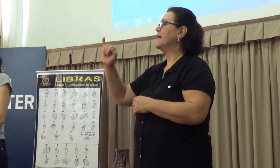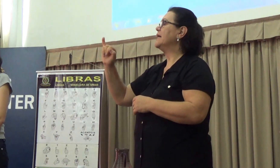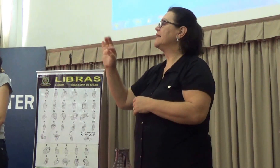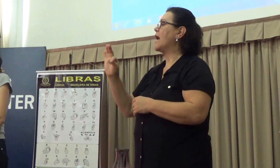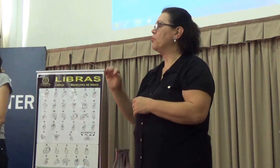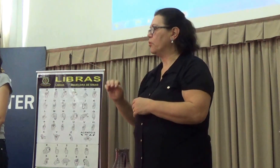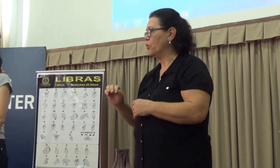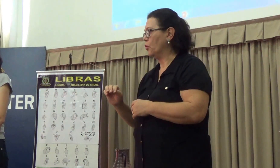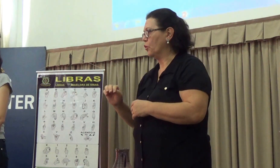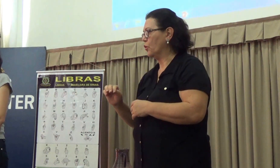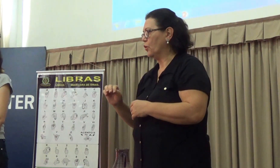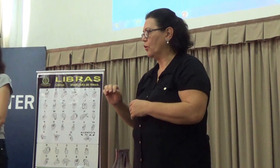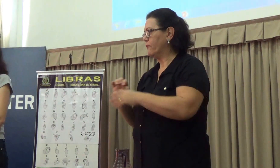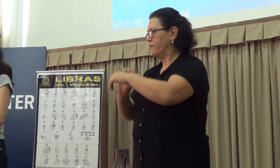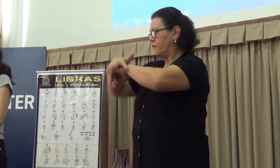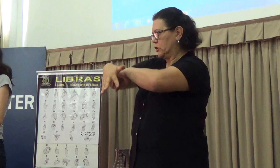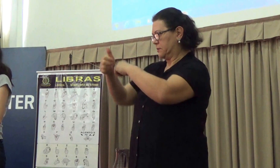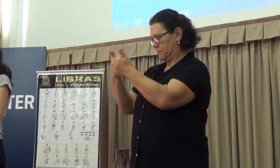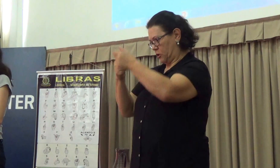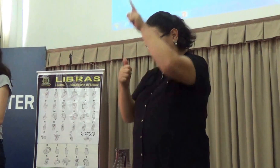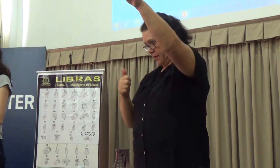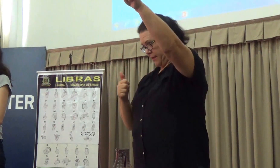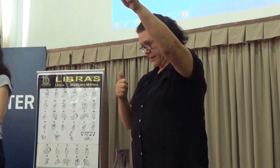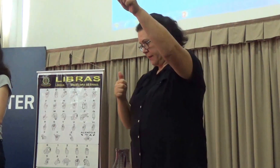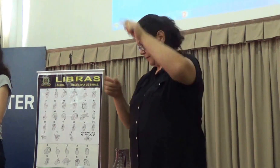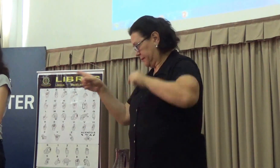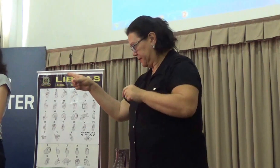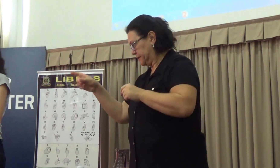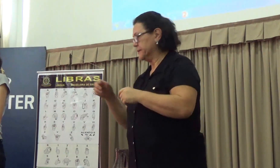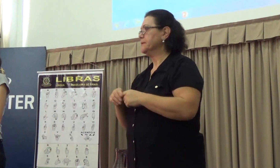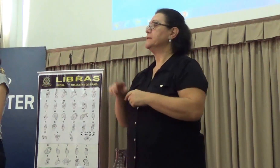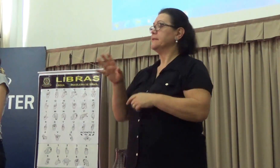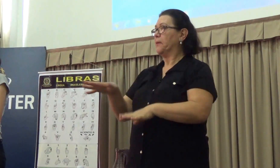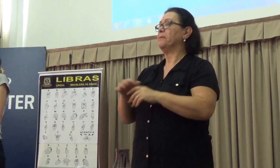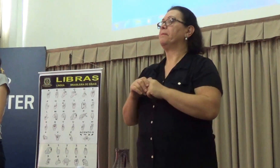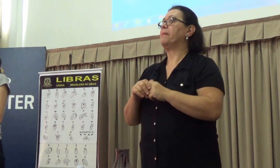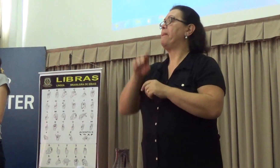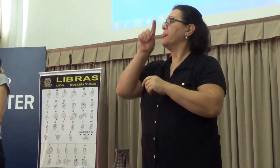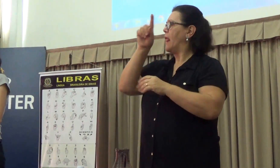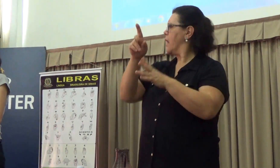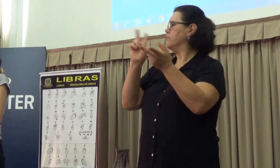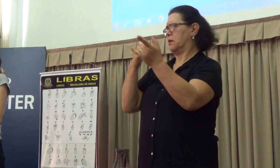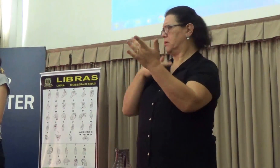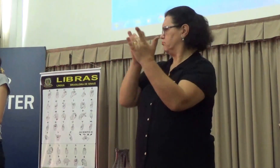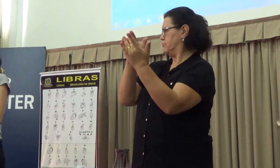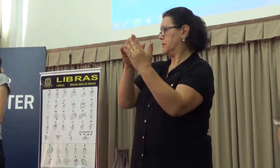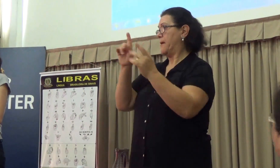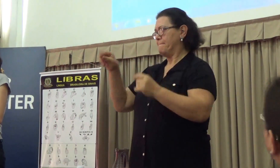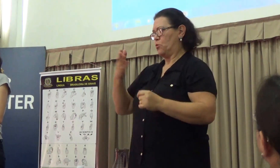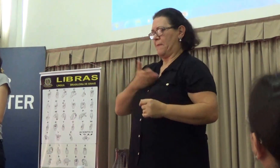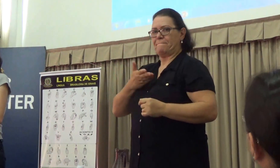Santa Terezinha de Itaipu. Ah, uma cidade, Santa Terezinha de Itaipu.